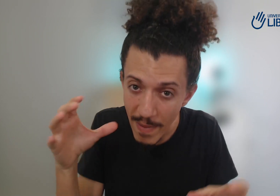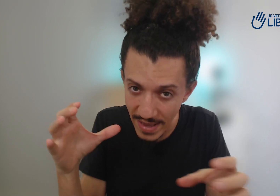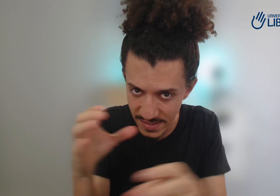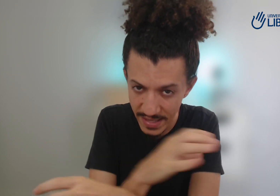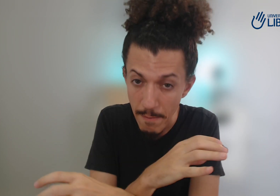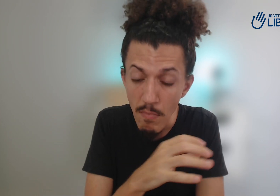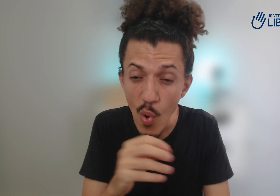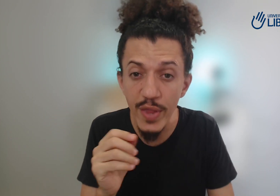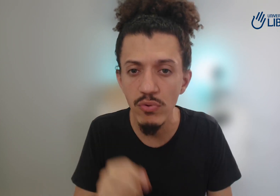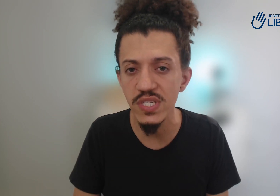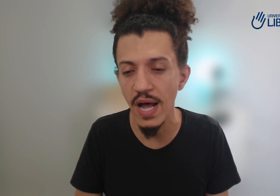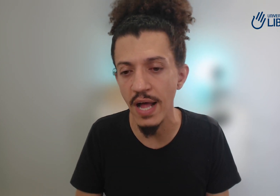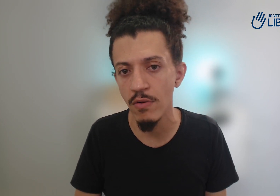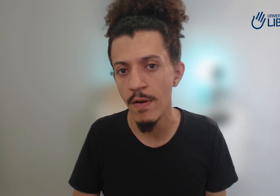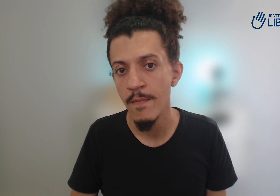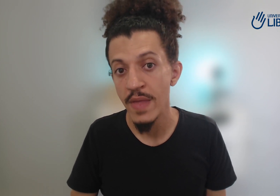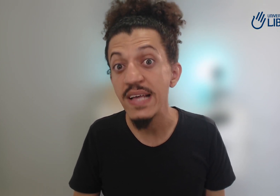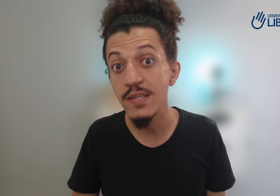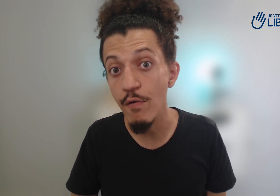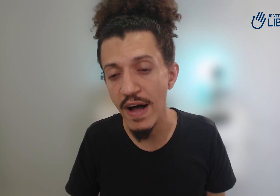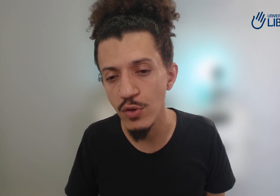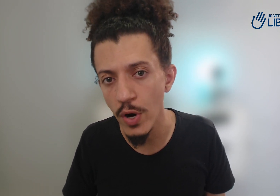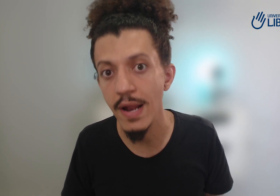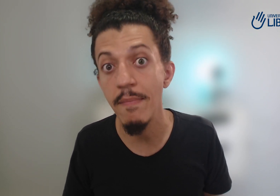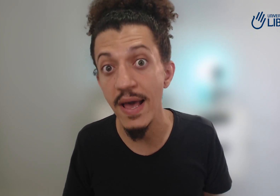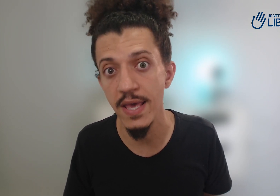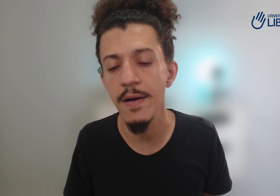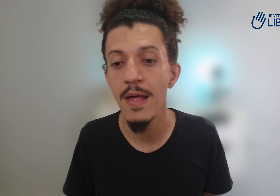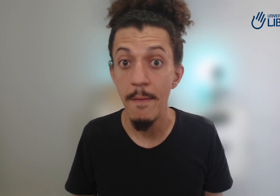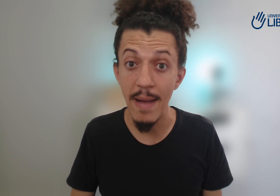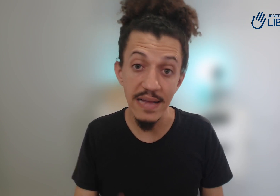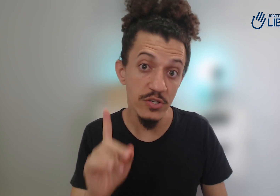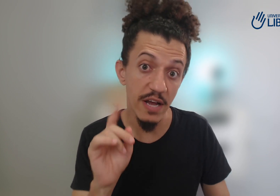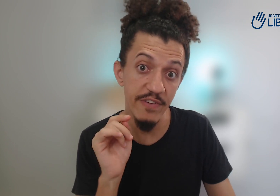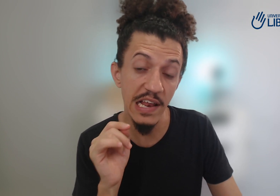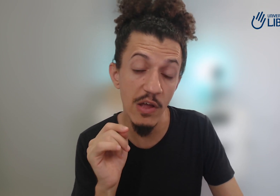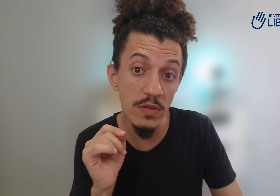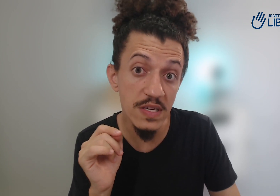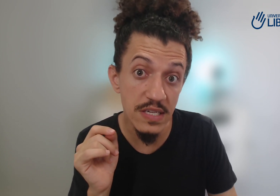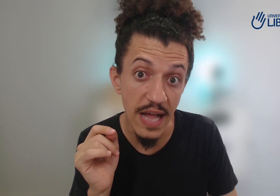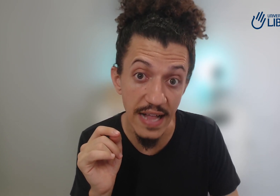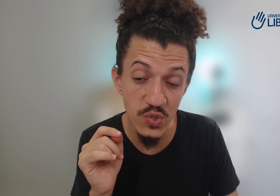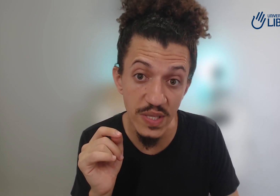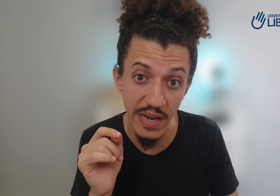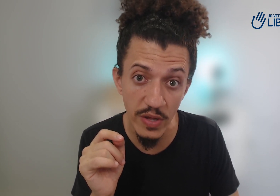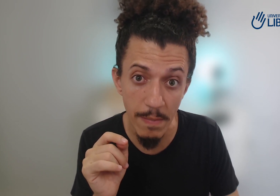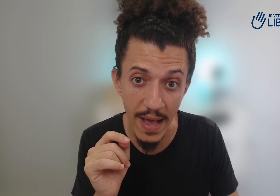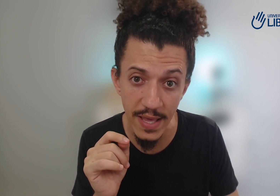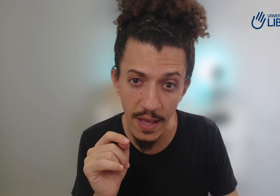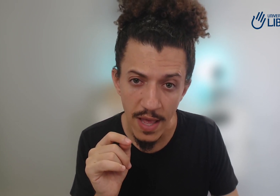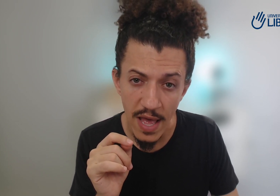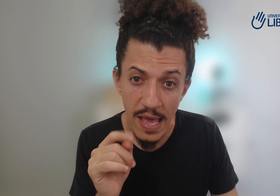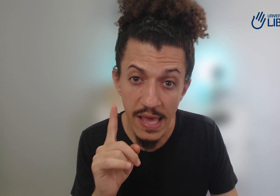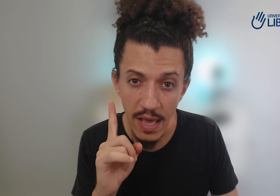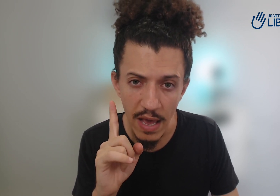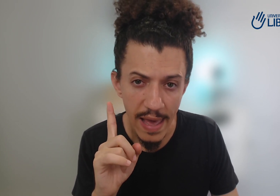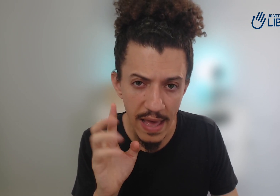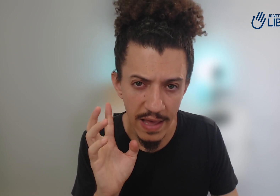esse daqui é muito usado em Salvador, na Bahia, mas eu já vi ele em outras cidades do interior da Bahia, e ele